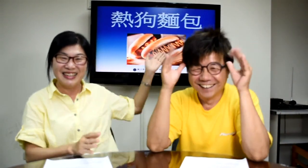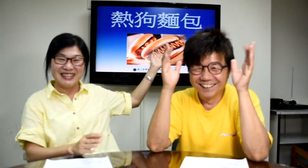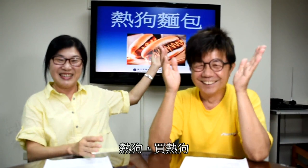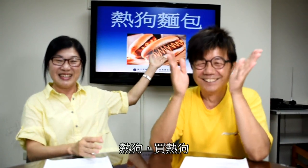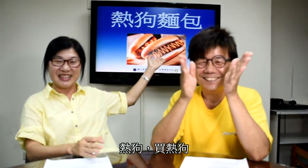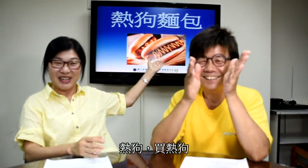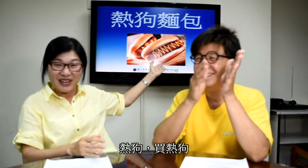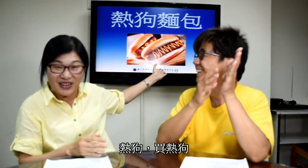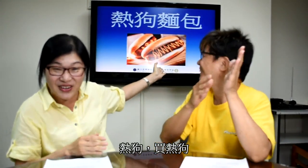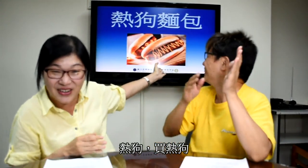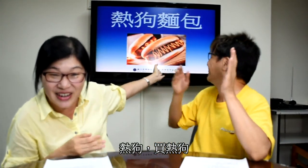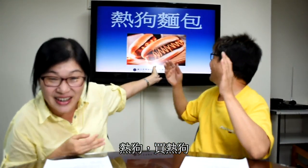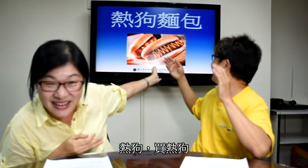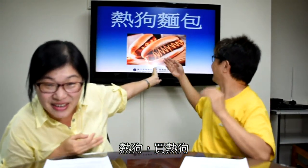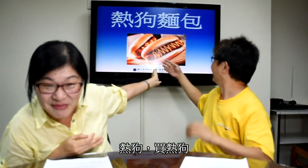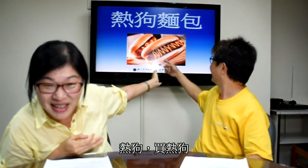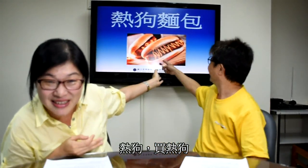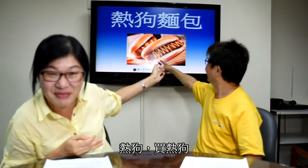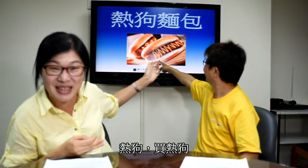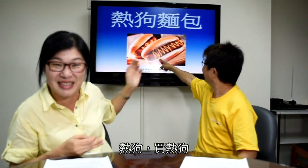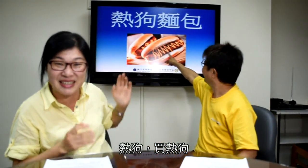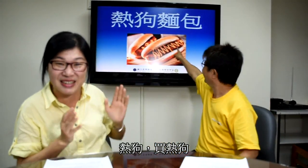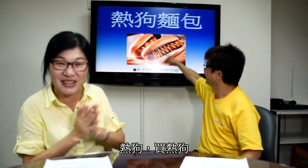热狗哦，买热狗，